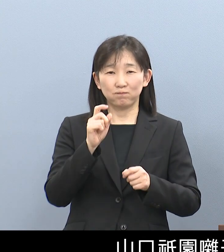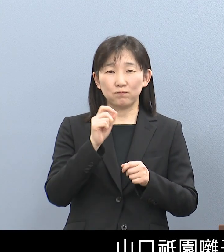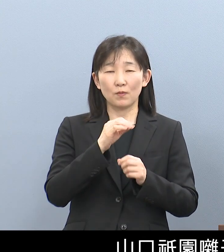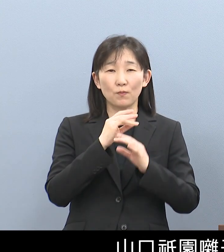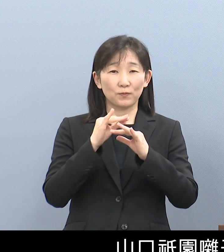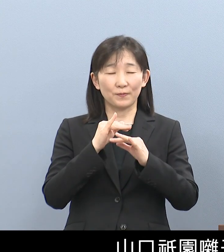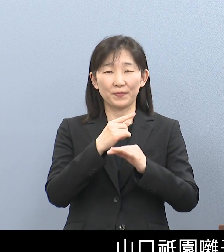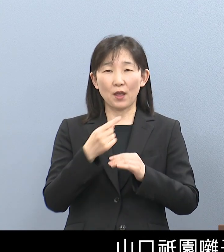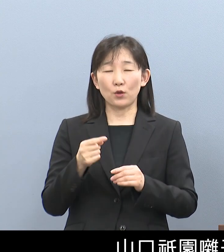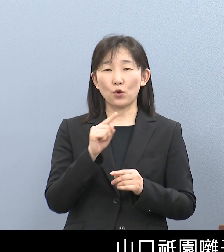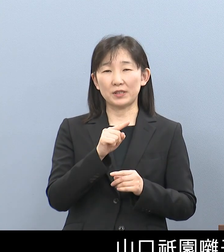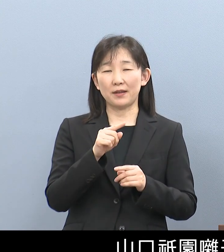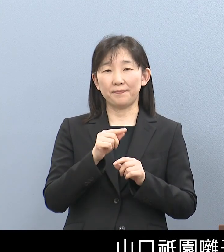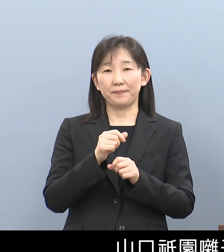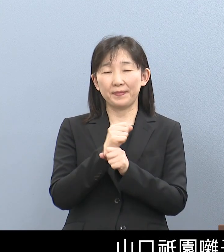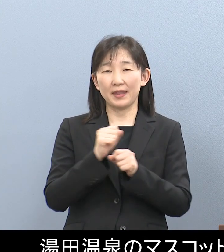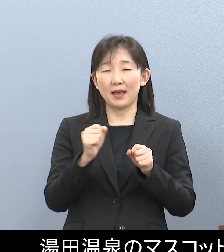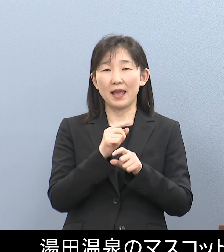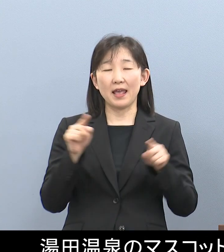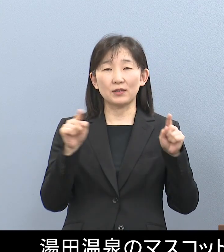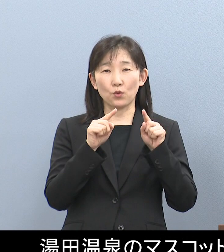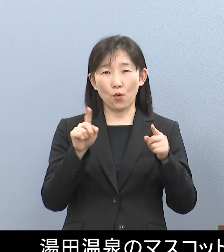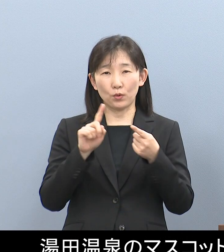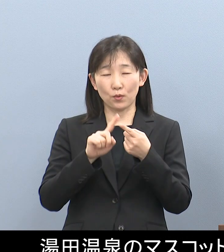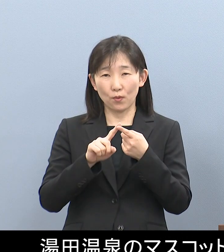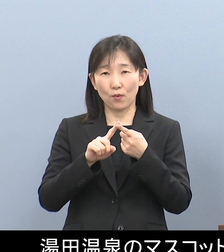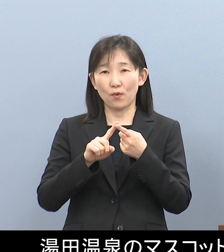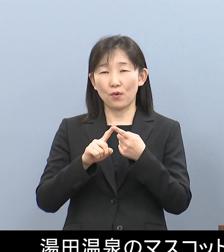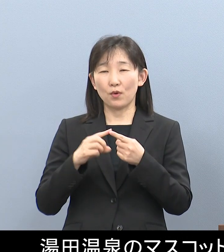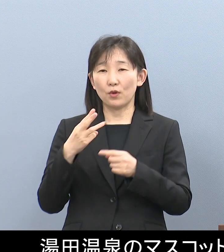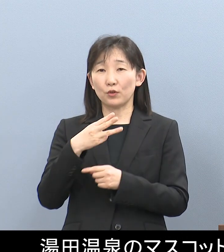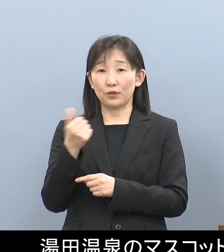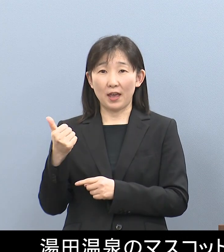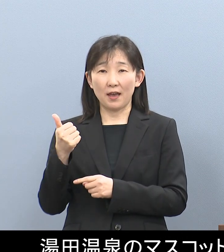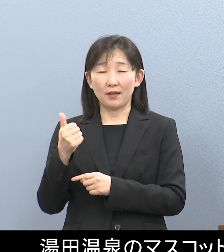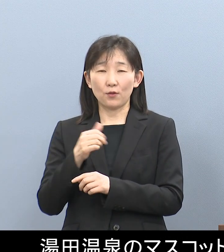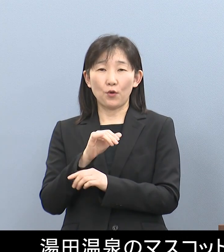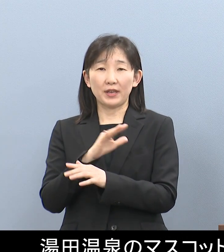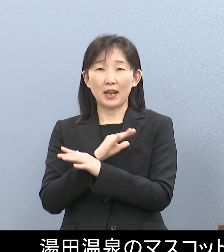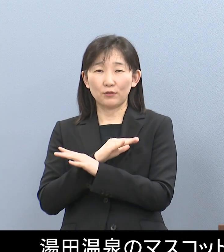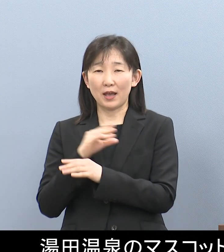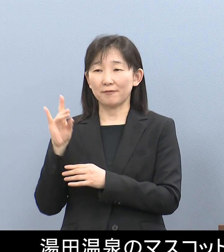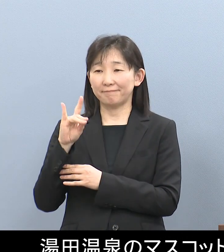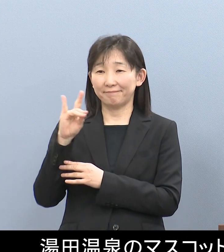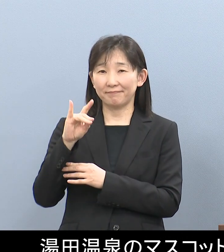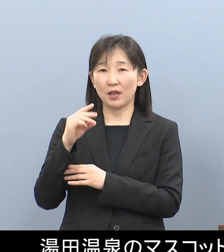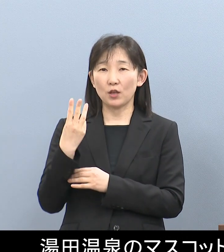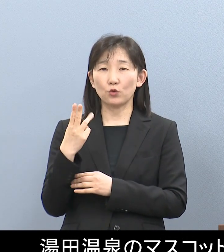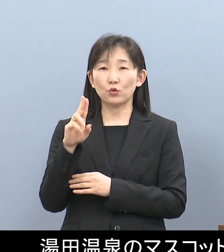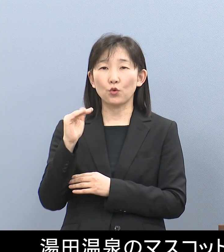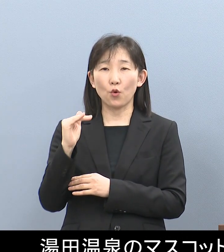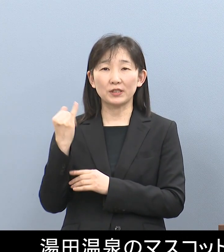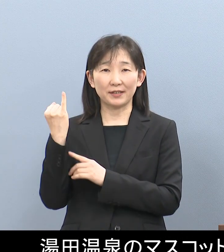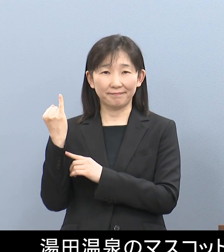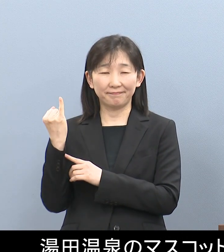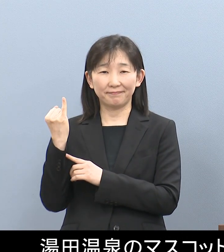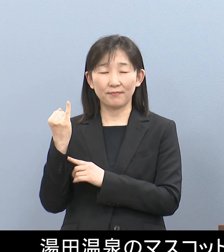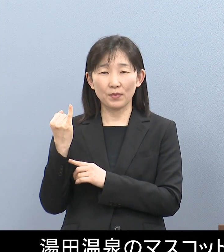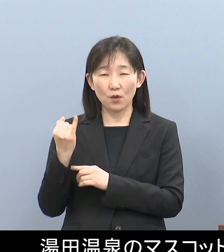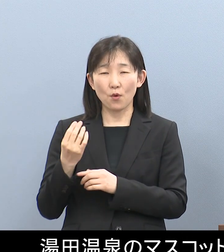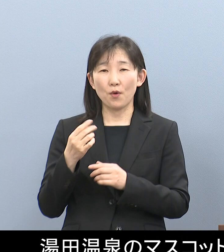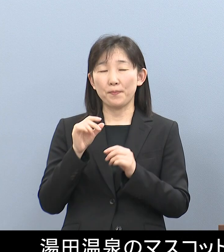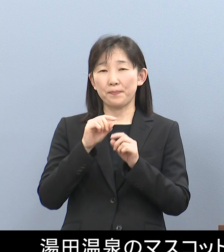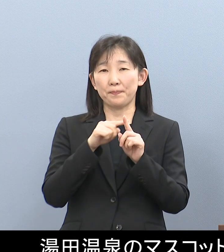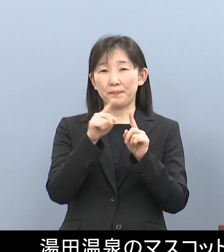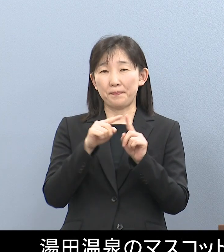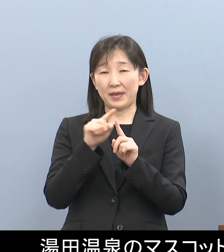囃子の生演奏と湯田温泉のマスコットキャラクターゆうこちゃんによる湯田温泉の PR を行